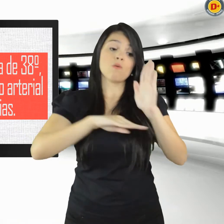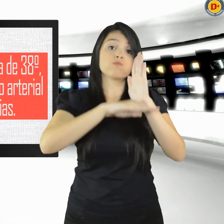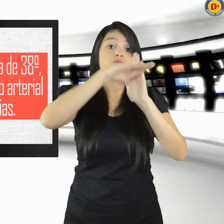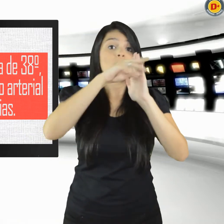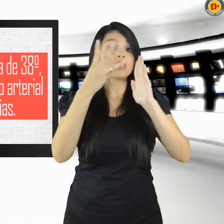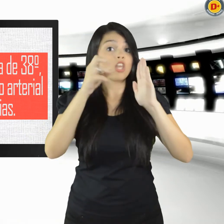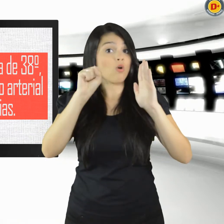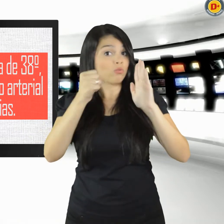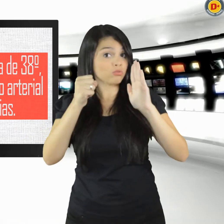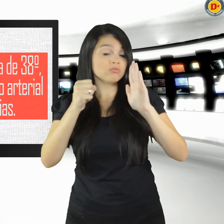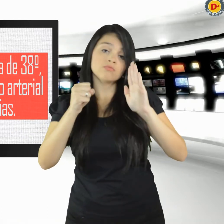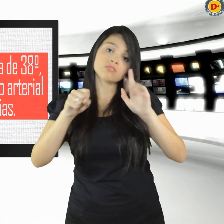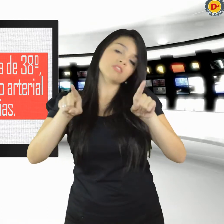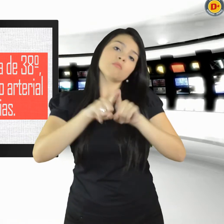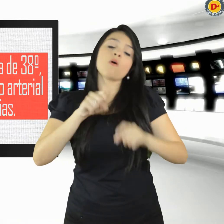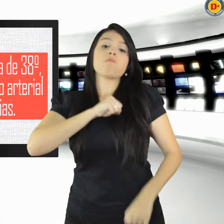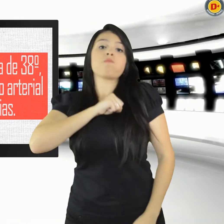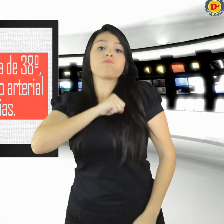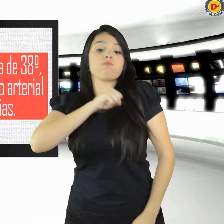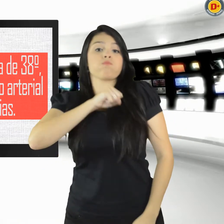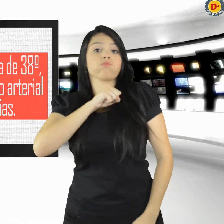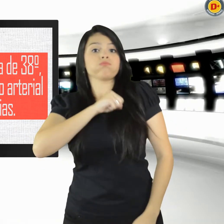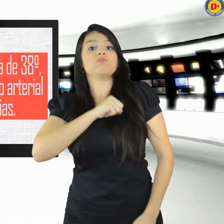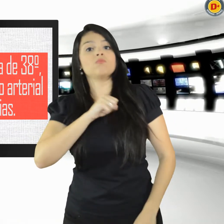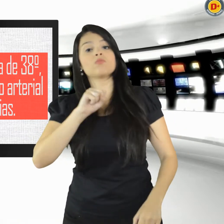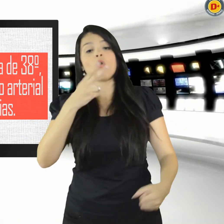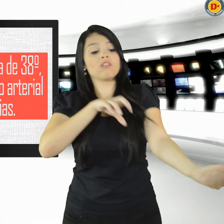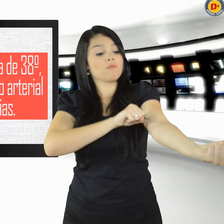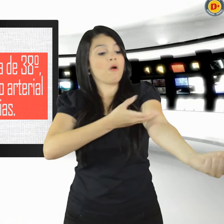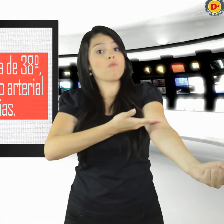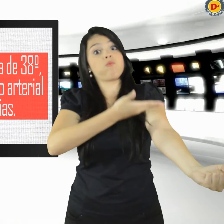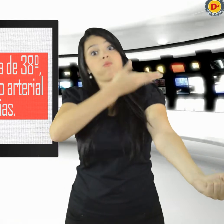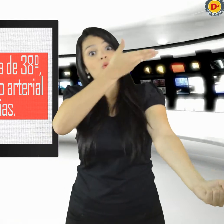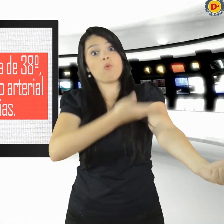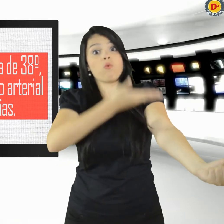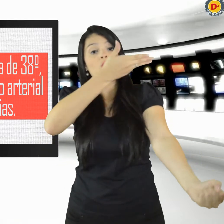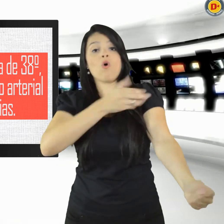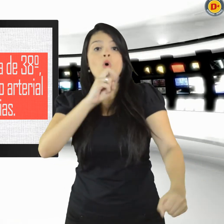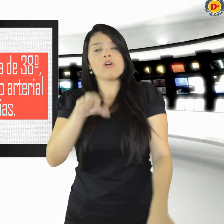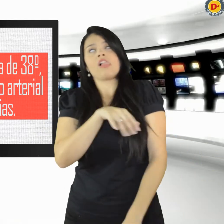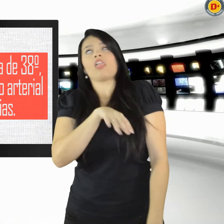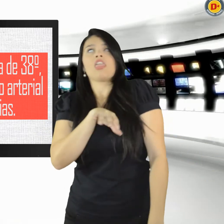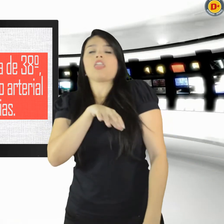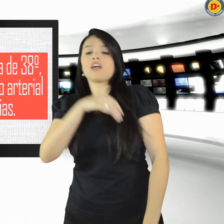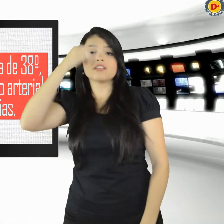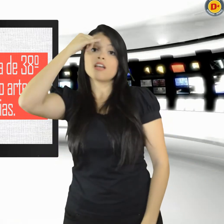insuficiência cardíaca pressão arterial descontrolada e epilepsia é